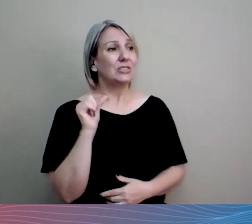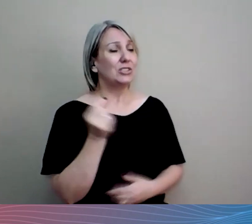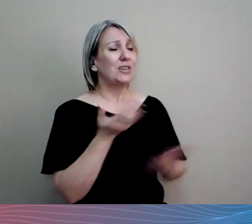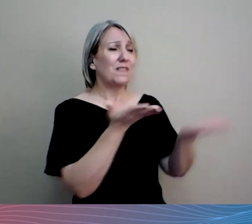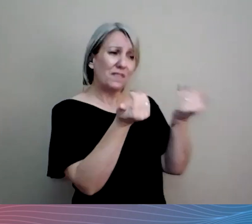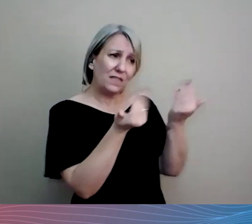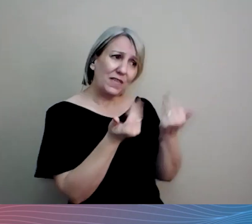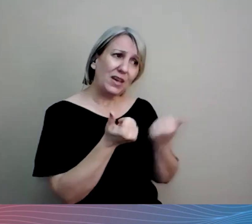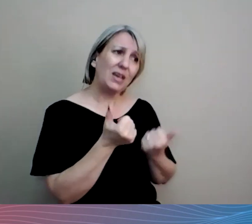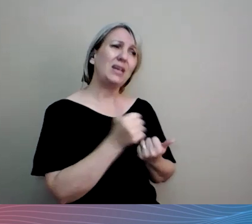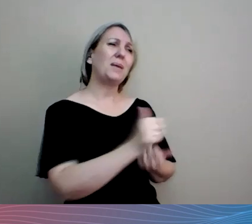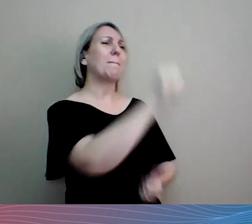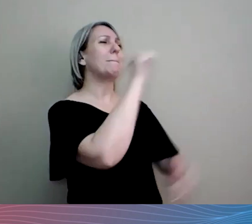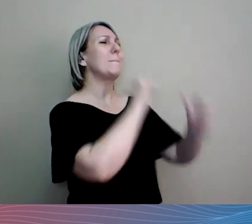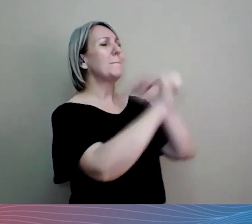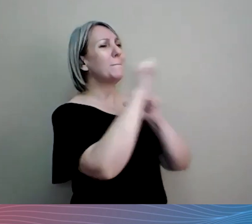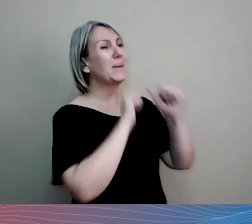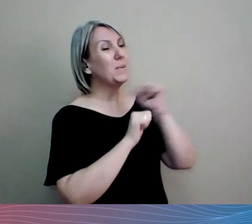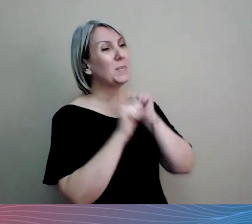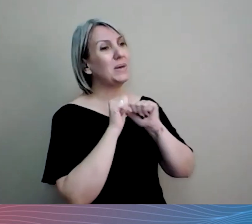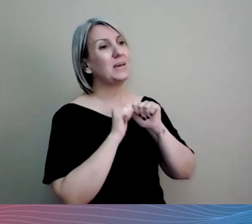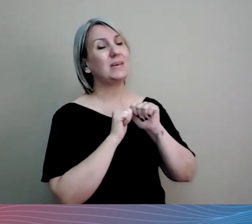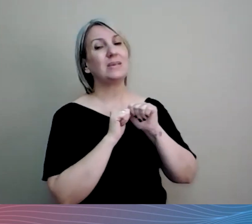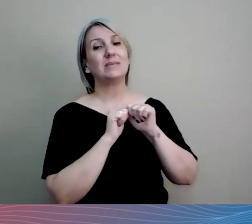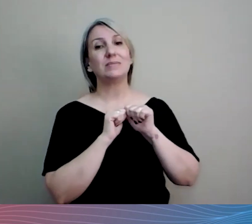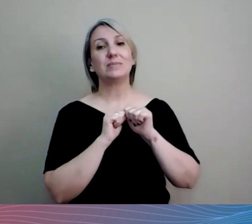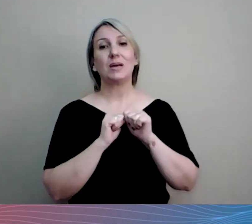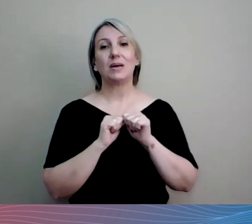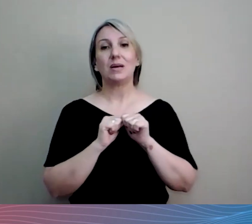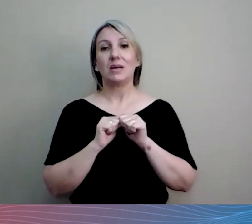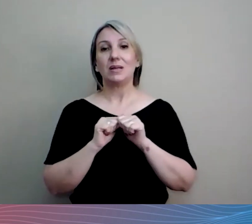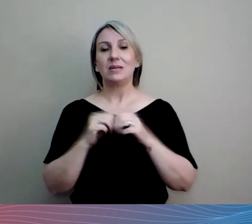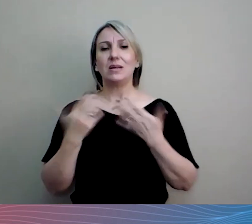trouxe o manancial profundo até vocês. Então quem